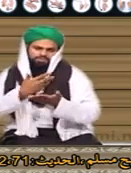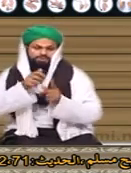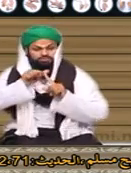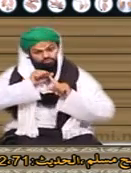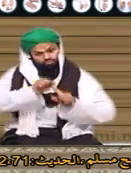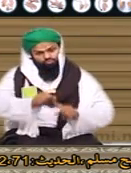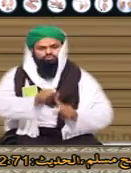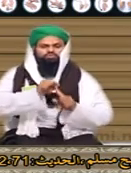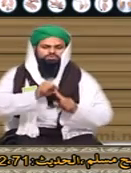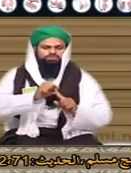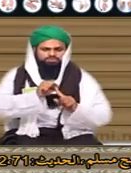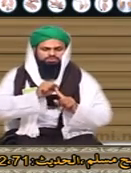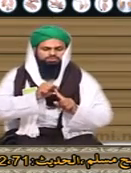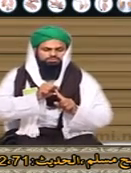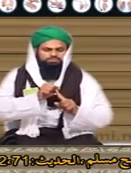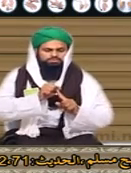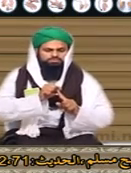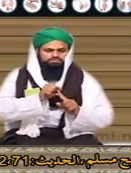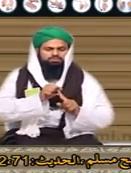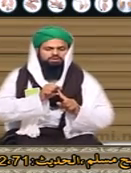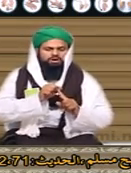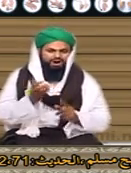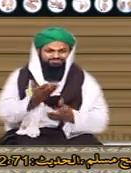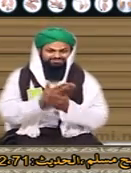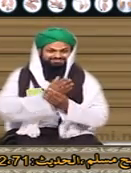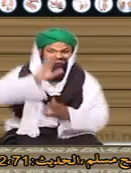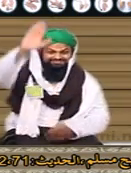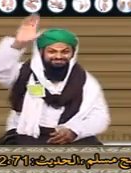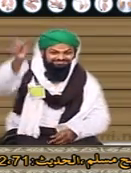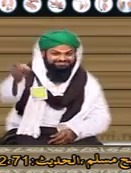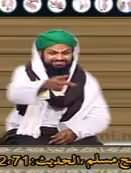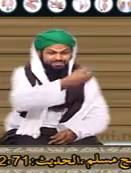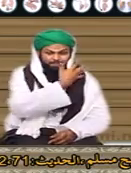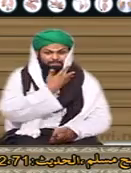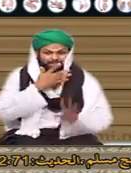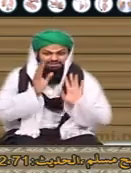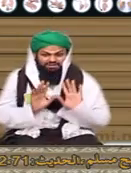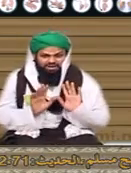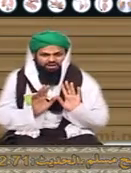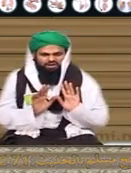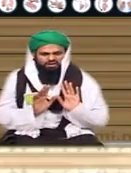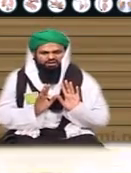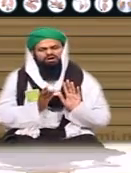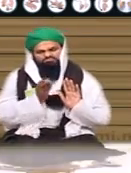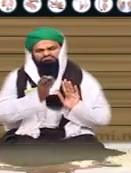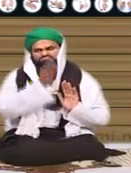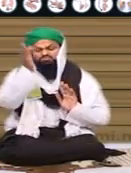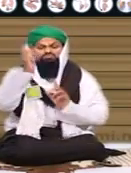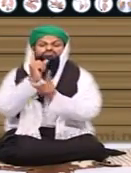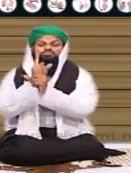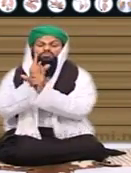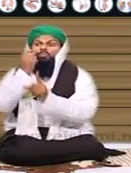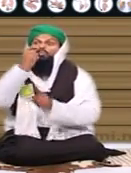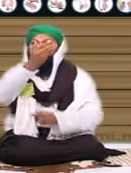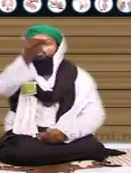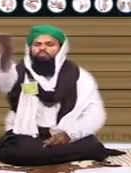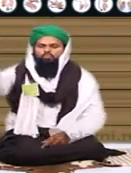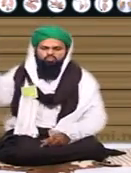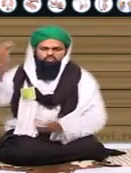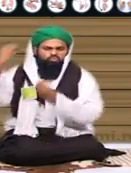کے لیے پسند نہ کرے. آپ نے سب نے ہاتھ اٹھا دی کہ ہم کو یہ اجتماع پسند ہے, لیکن آپ دوسروں کے لیے میں الزام نہیں لگاتا کہ آپ